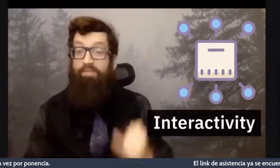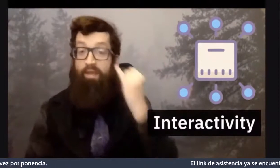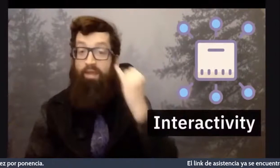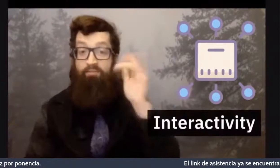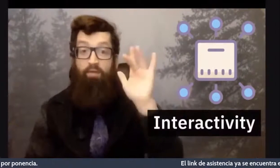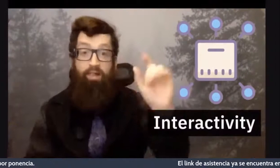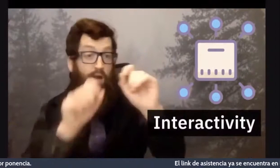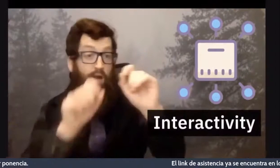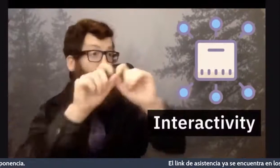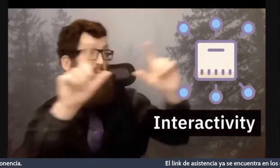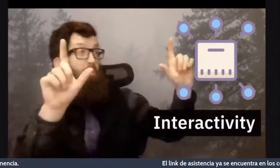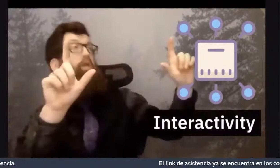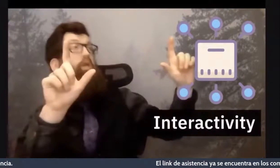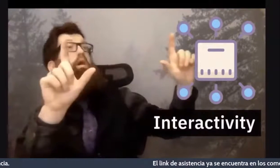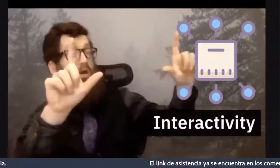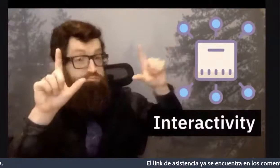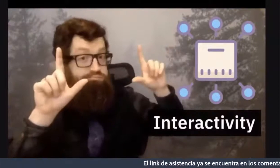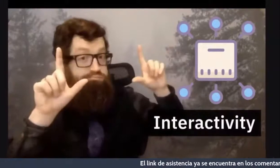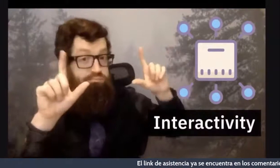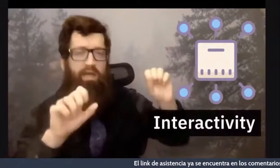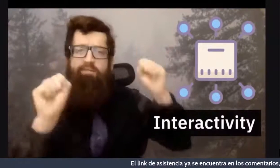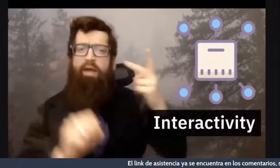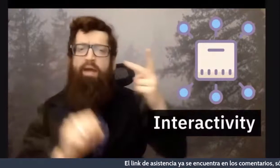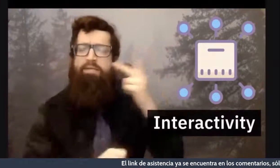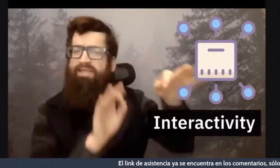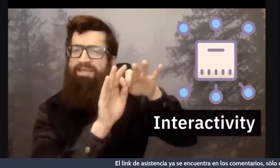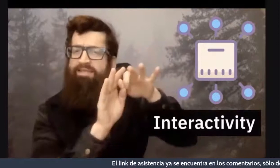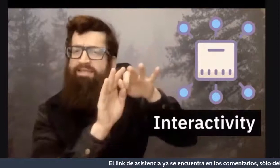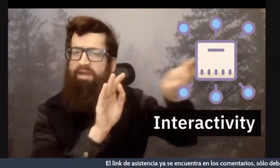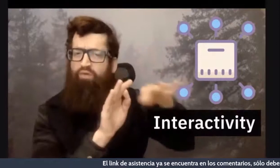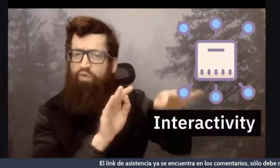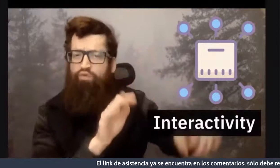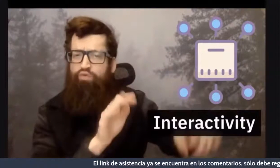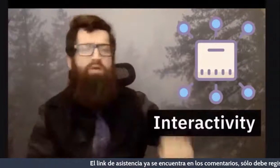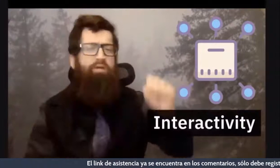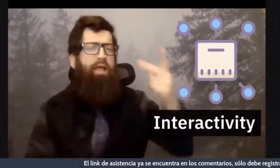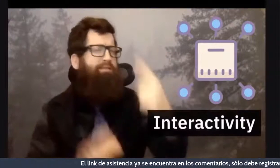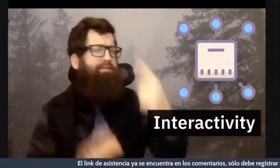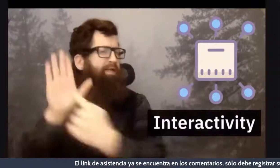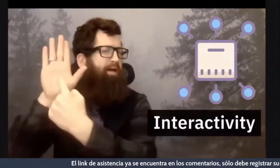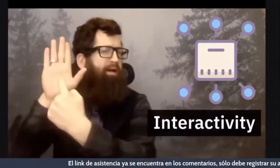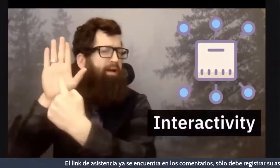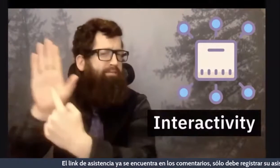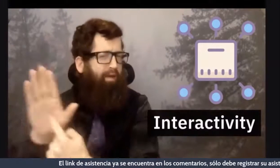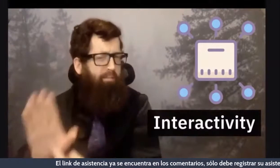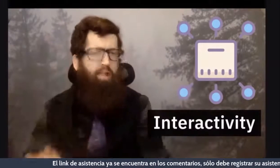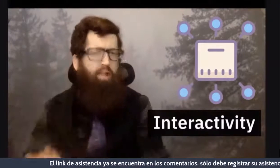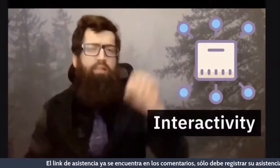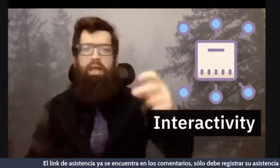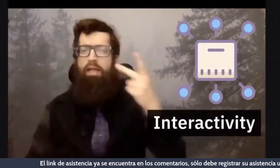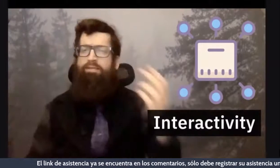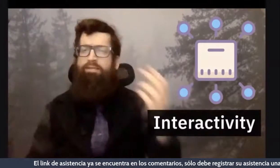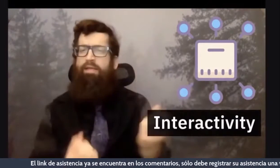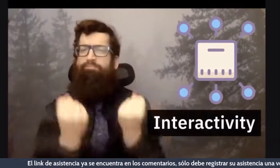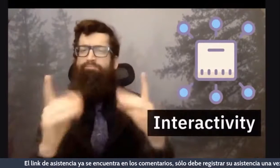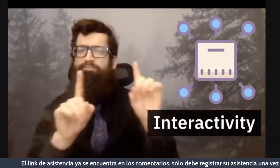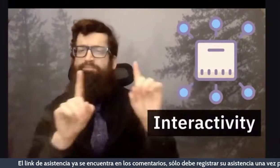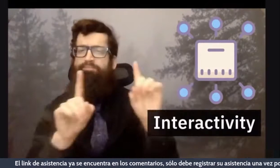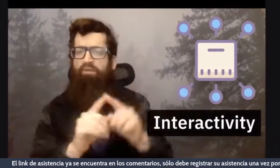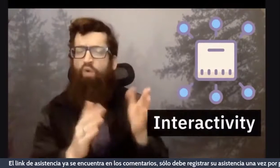tema o también señas para el concepto. Ese tipo de interactividad extiende el aprendizaje. Acuérdate